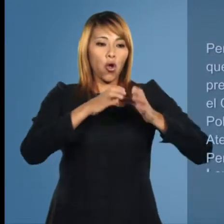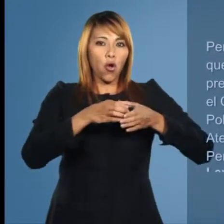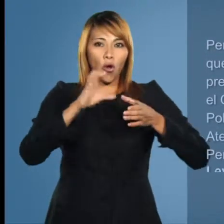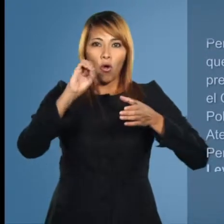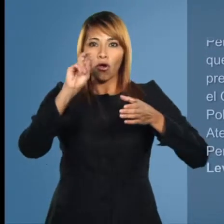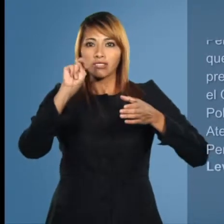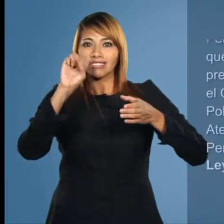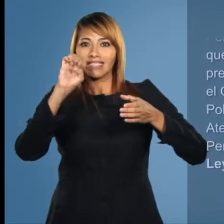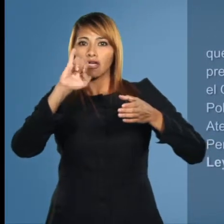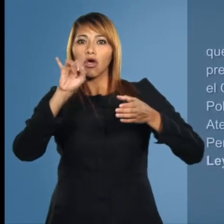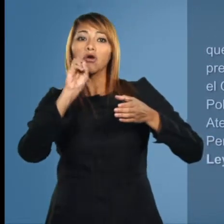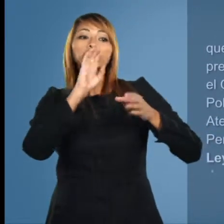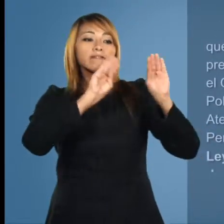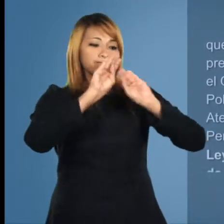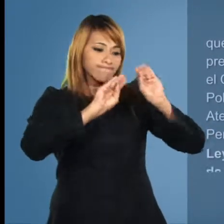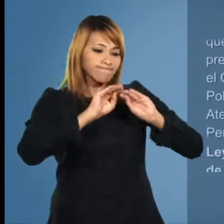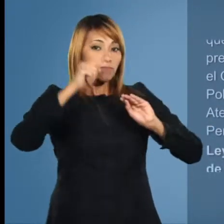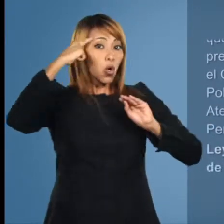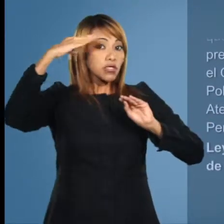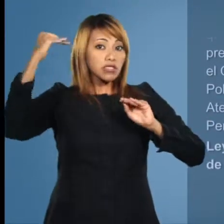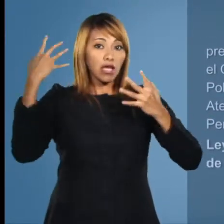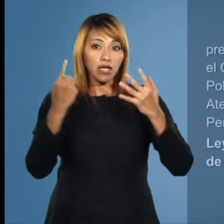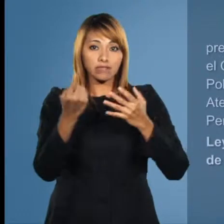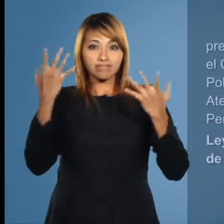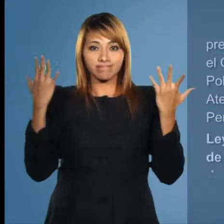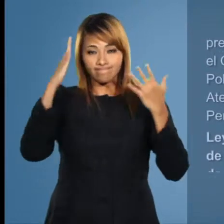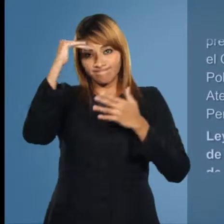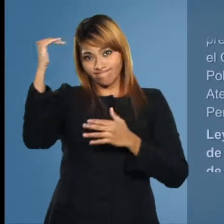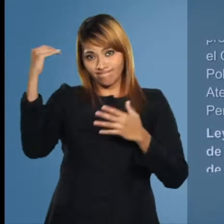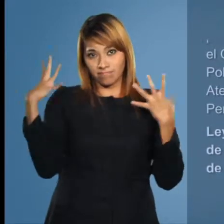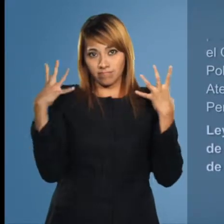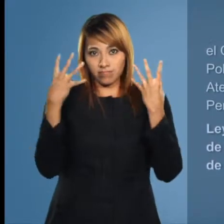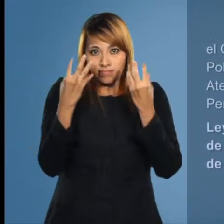Política Nacional de Atención Integral a las Personas con Discapacidad.